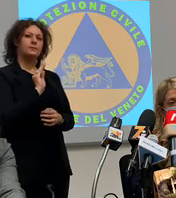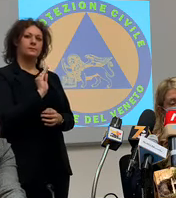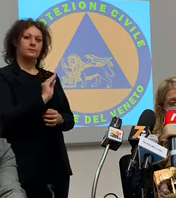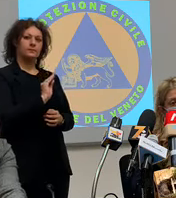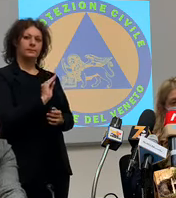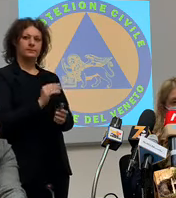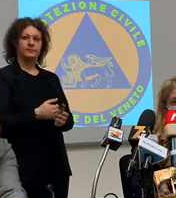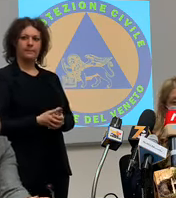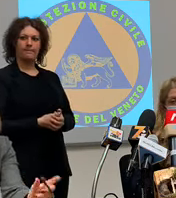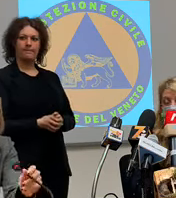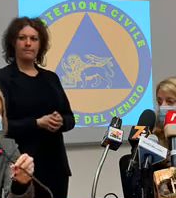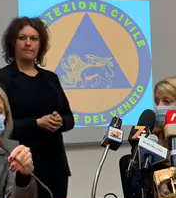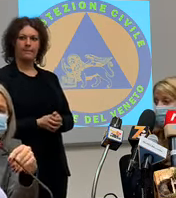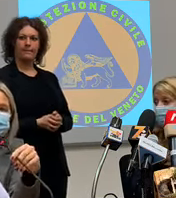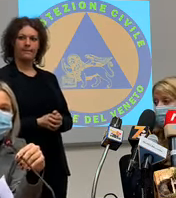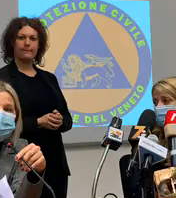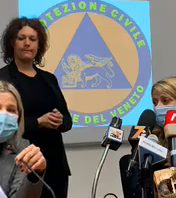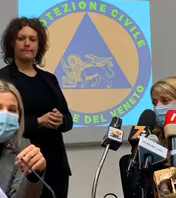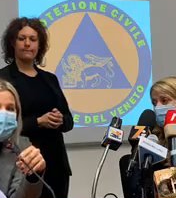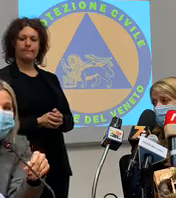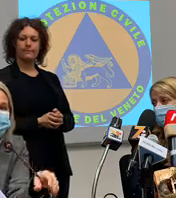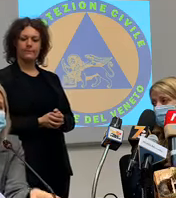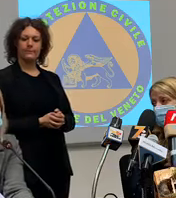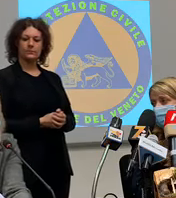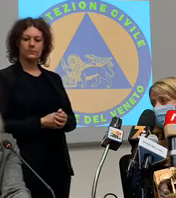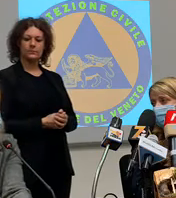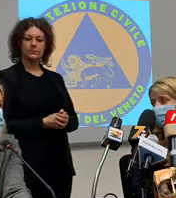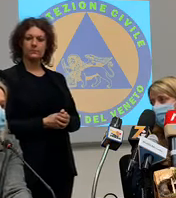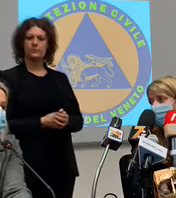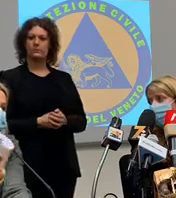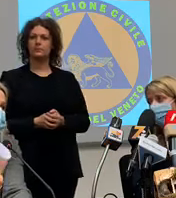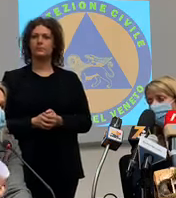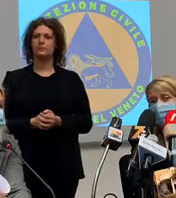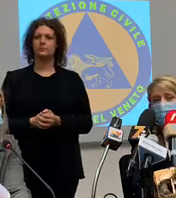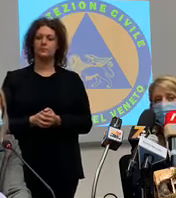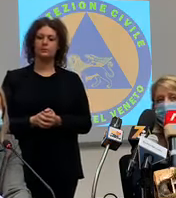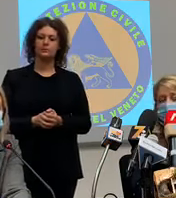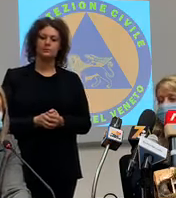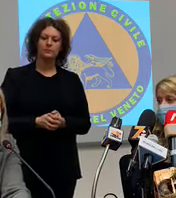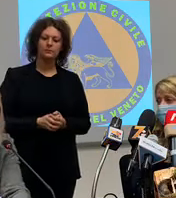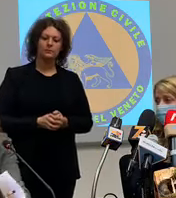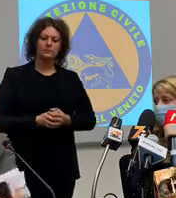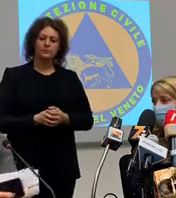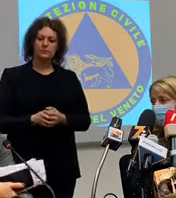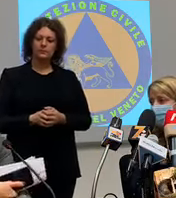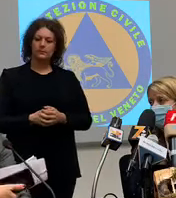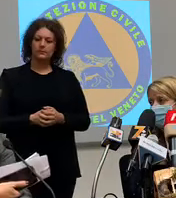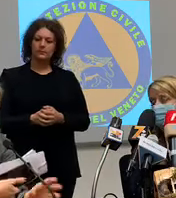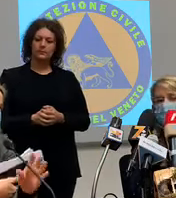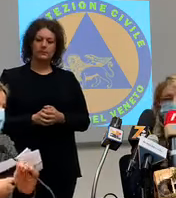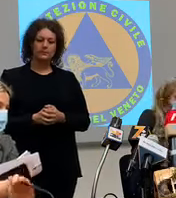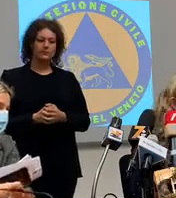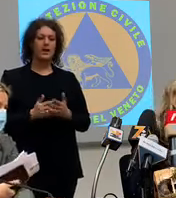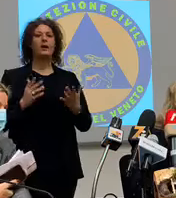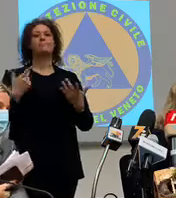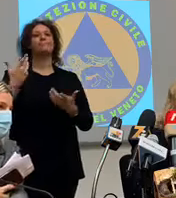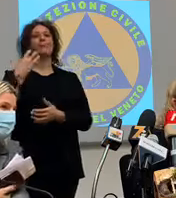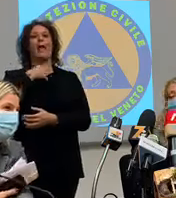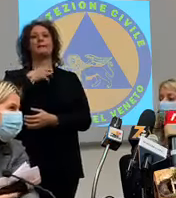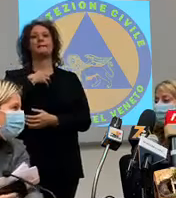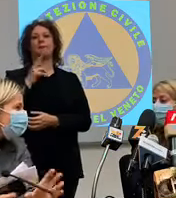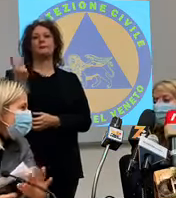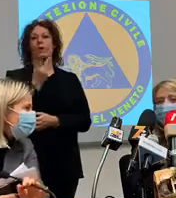così Eh noi Io l'assessore sicome dobbiamo trasferirci in consiglio lasciamo intanto la